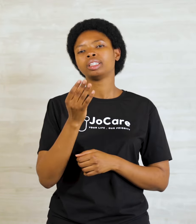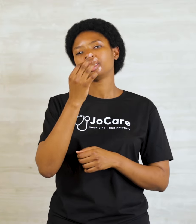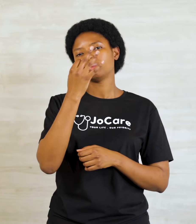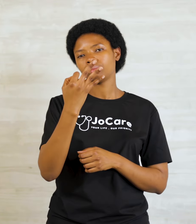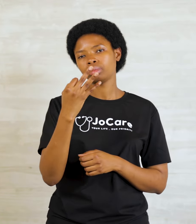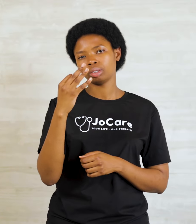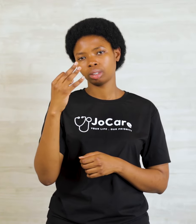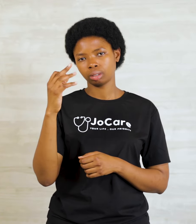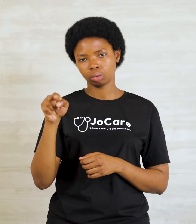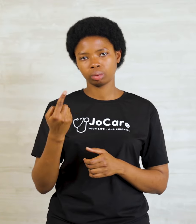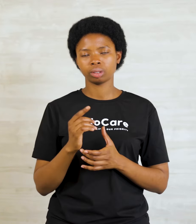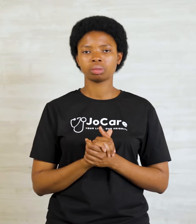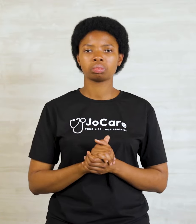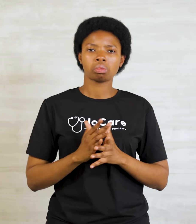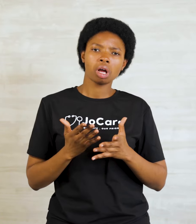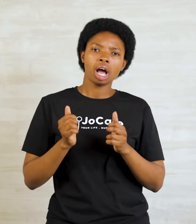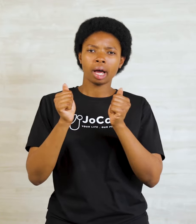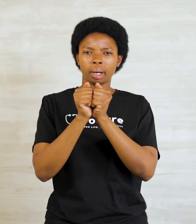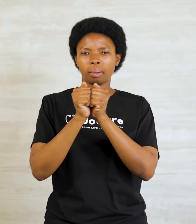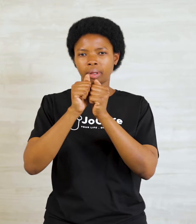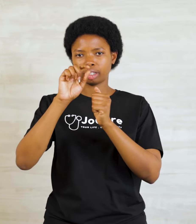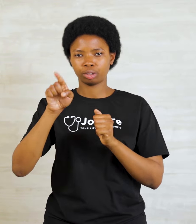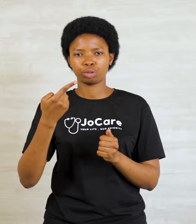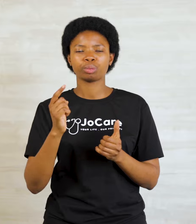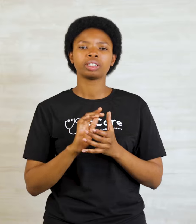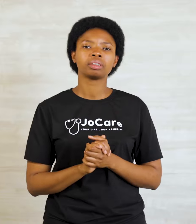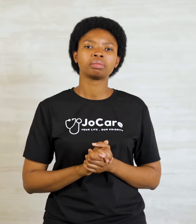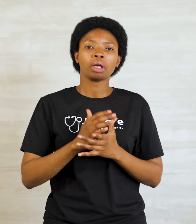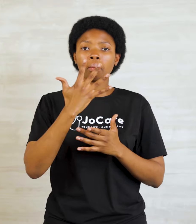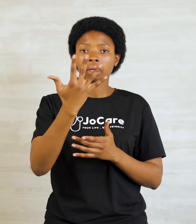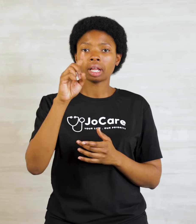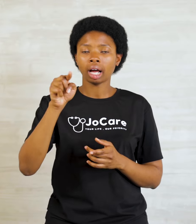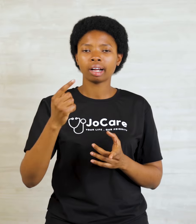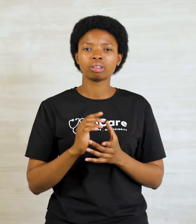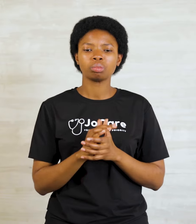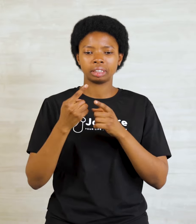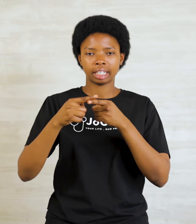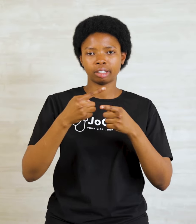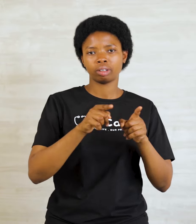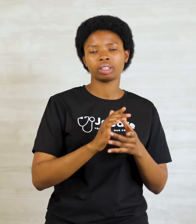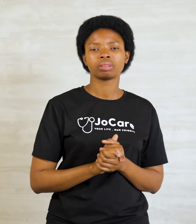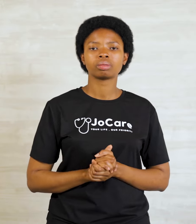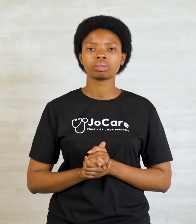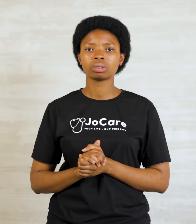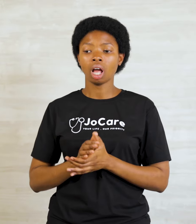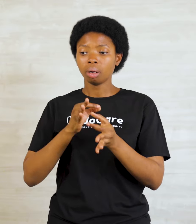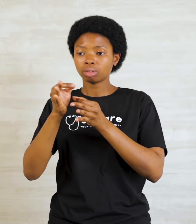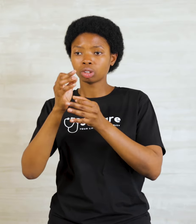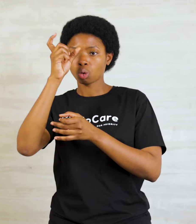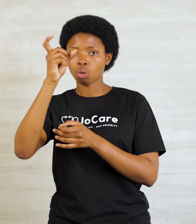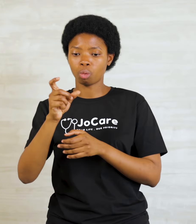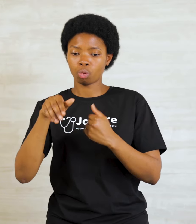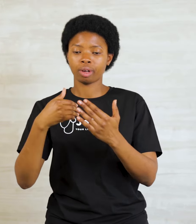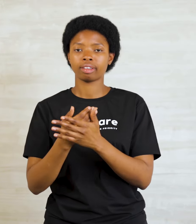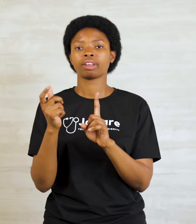Mbese urumva ko nabo bagenda bashyiraho ibiciro bishobora kunogera buri muntu. Ubwo 3,000 buri muntu wese ayibona duhera aho